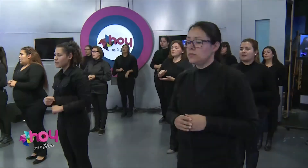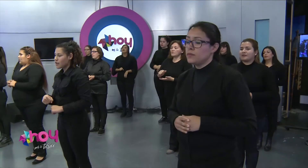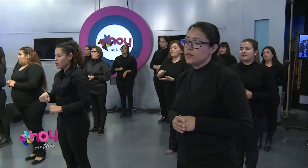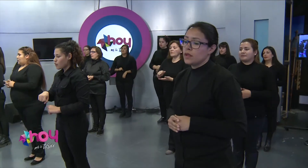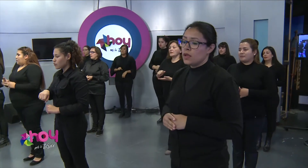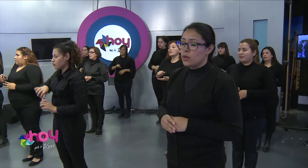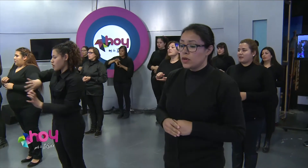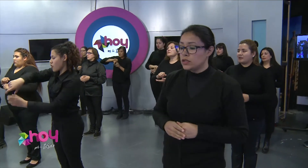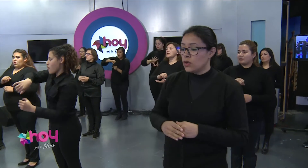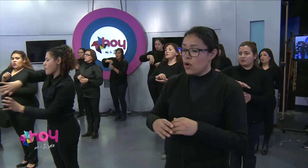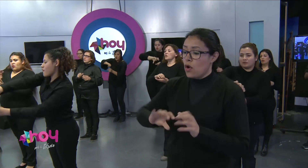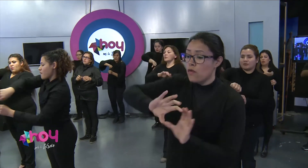cal. Con una escoba de